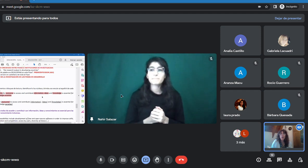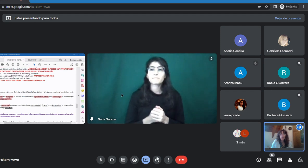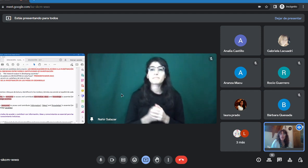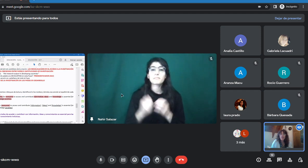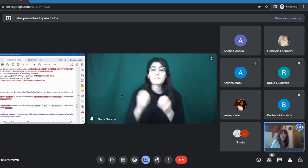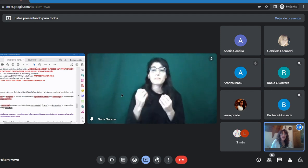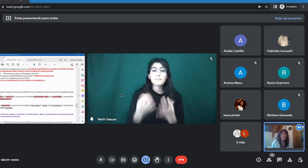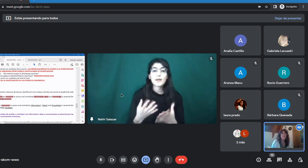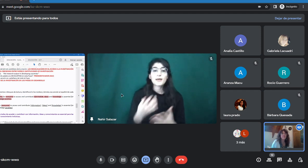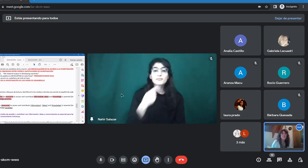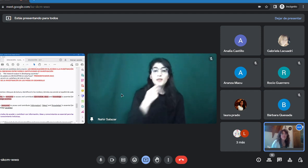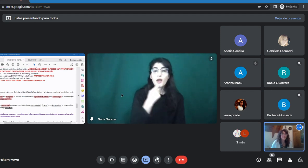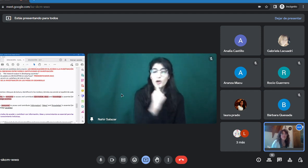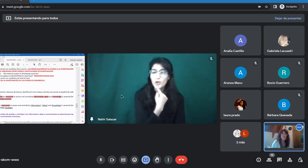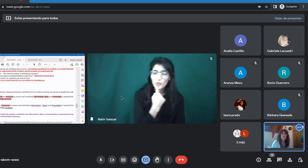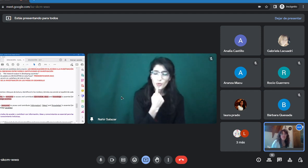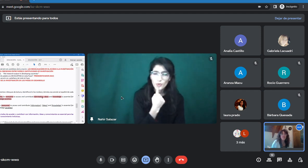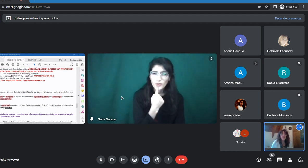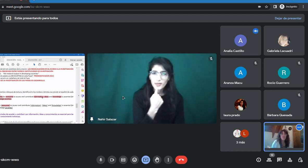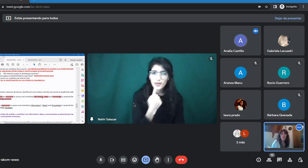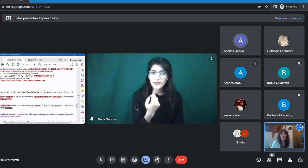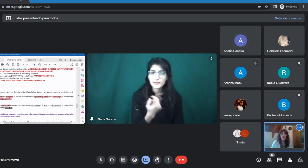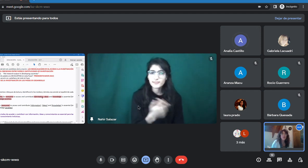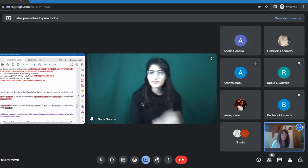¿alguna duda de esta?